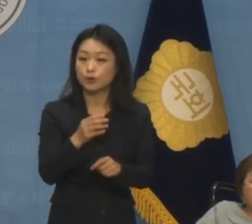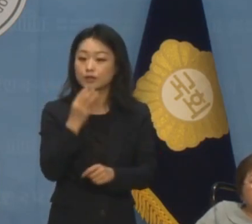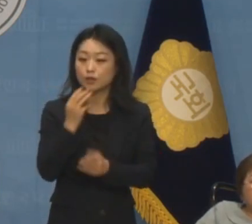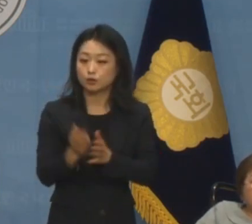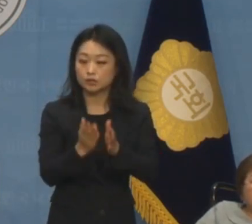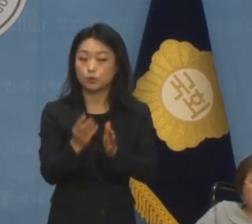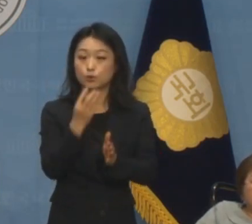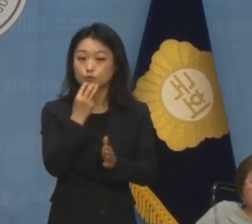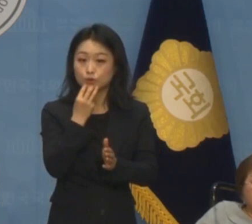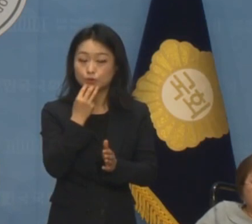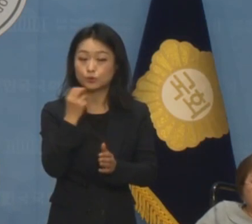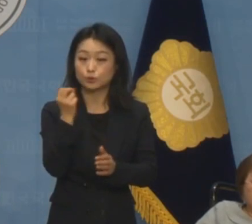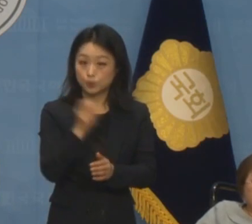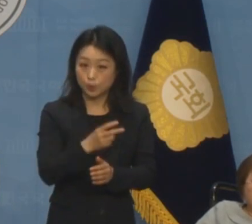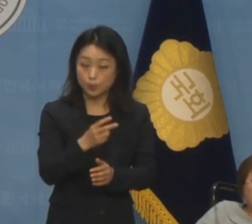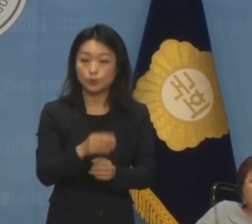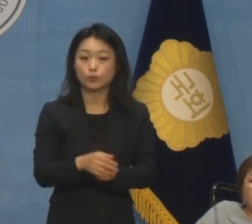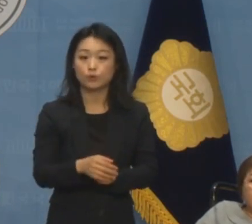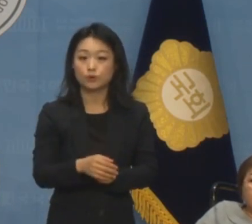조치를 취하는